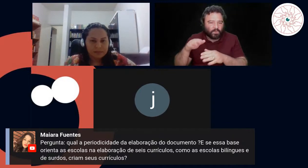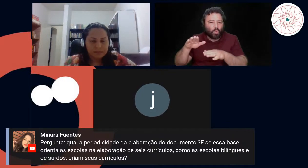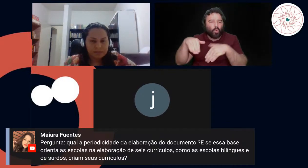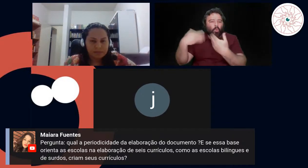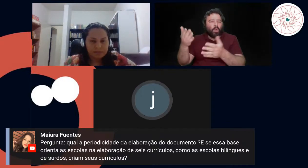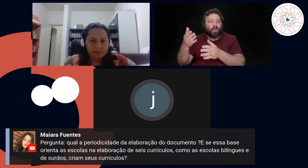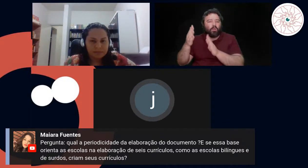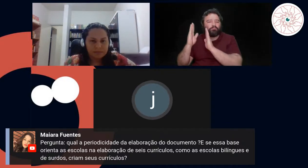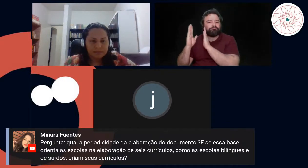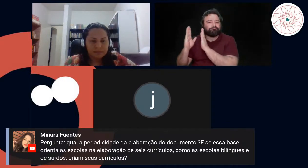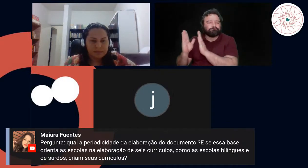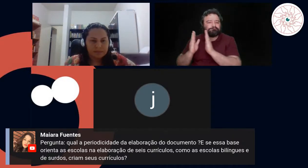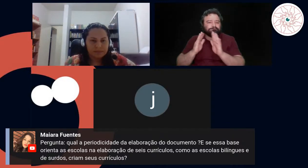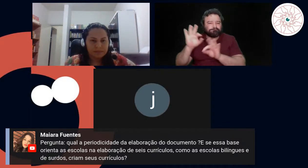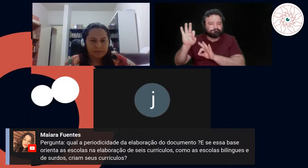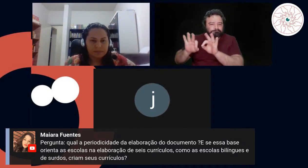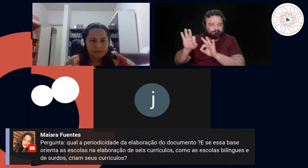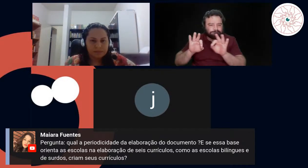palestrante.